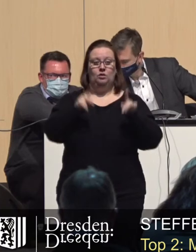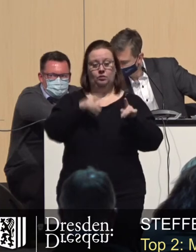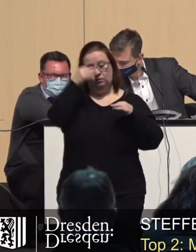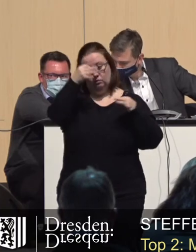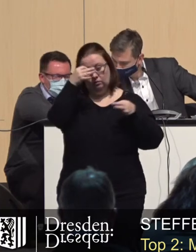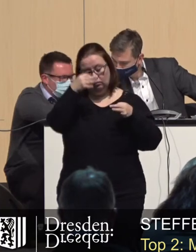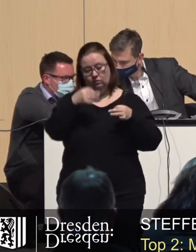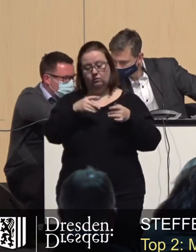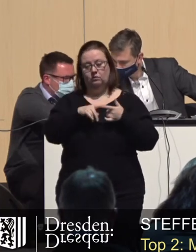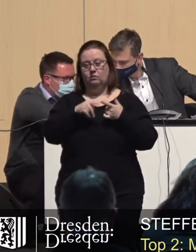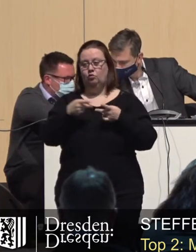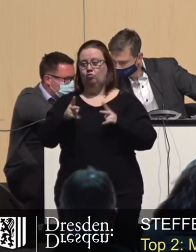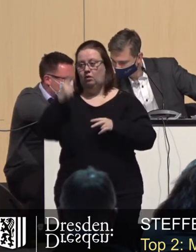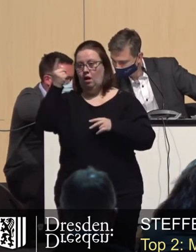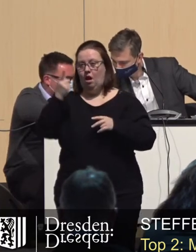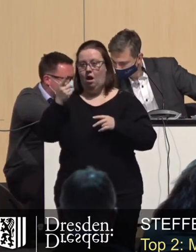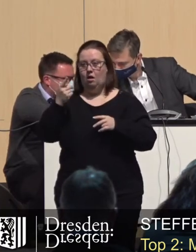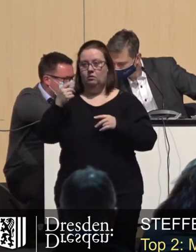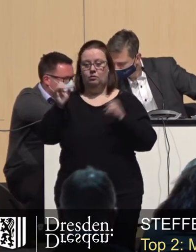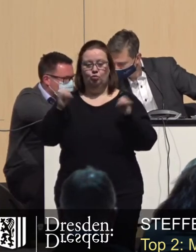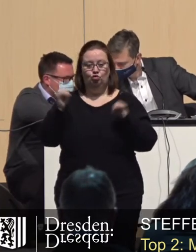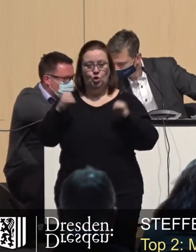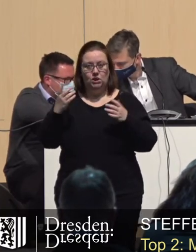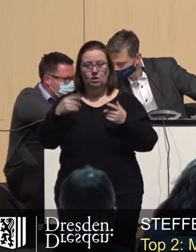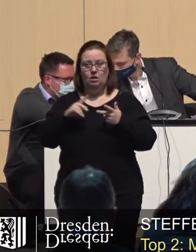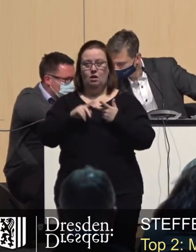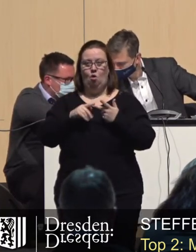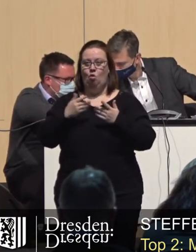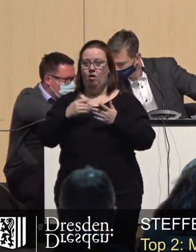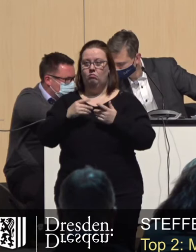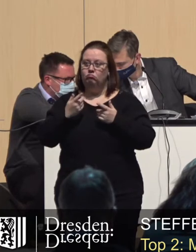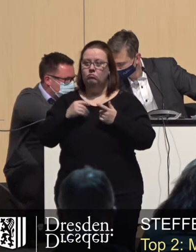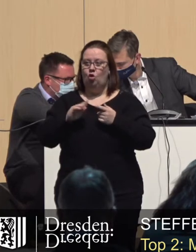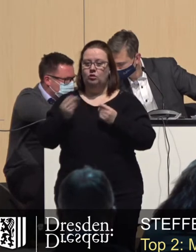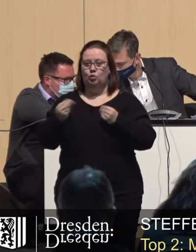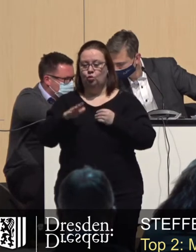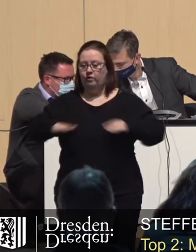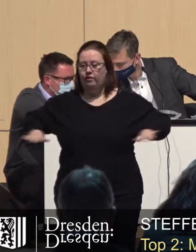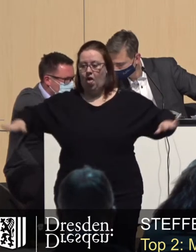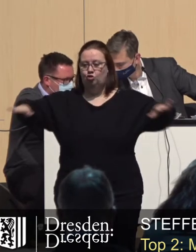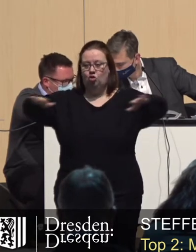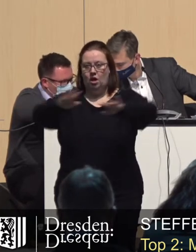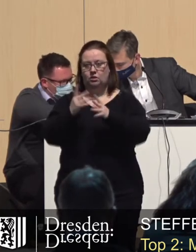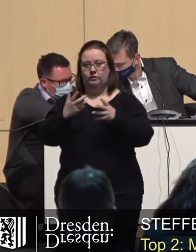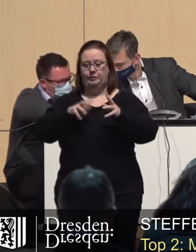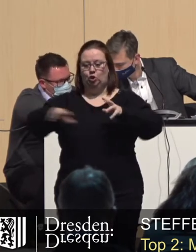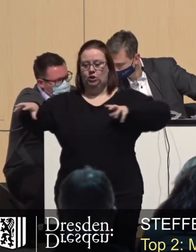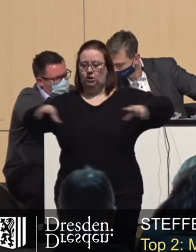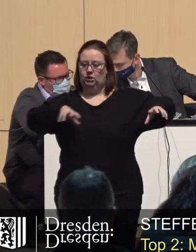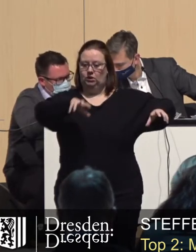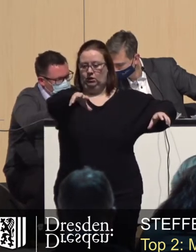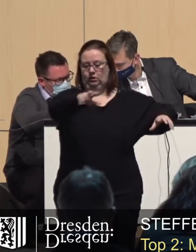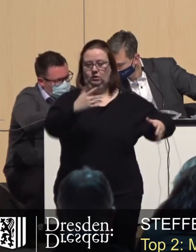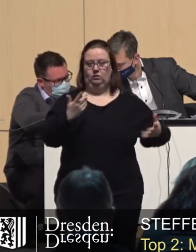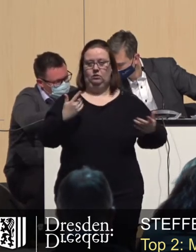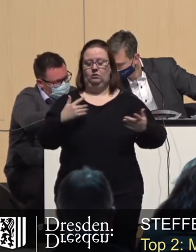haben hier im Stadtrat Beschlüsse gefasst, weitere Flächen auszuweisen, das Ganze zu entzerren.